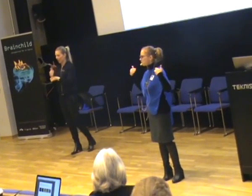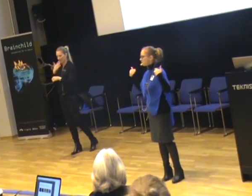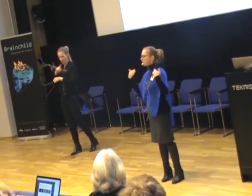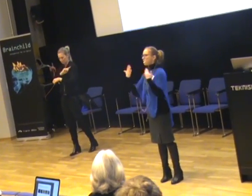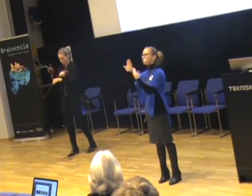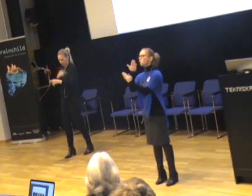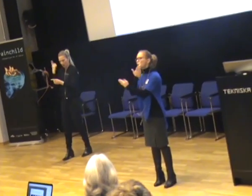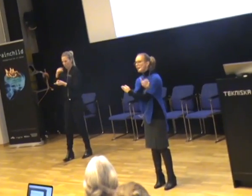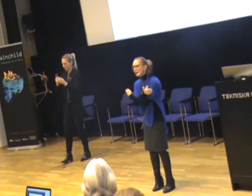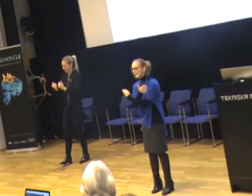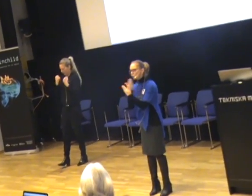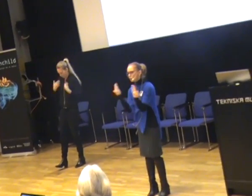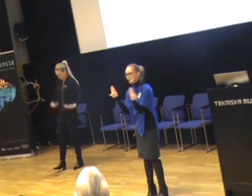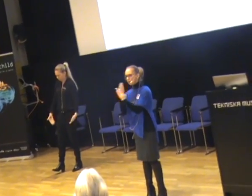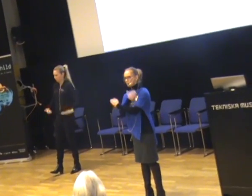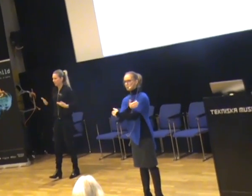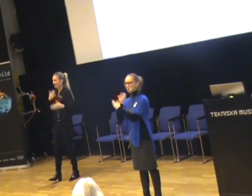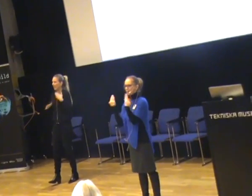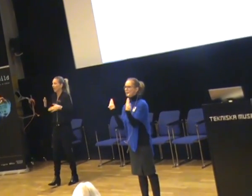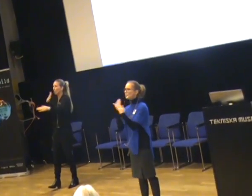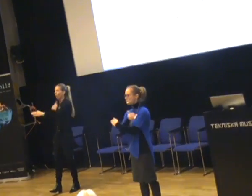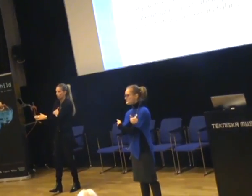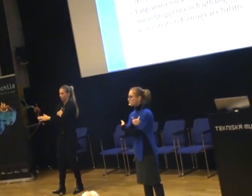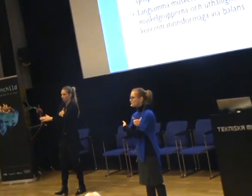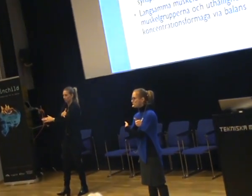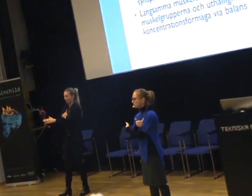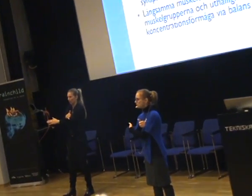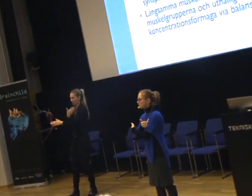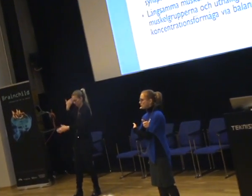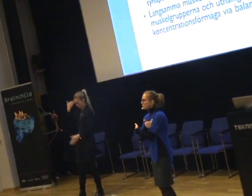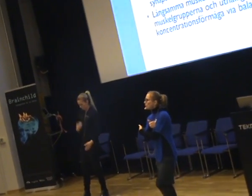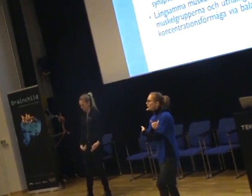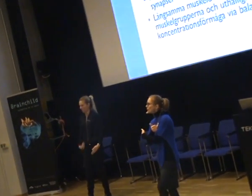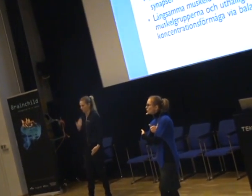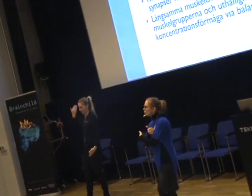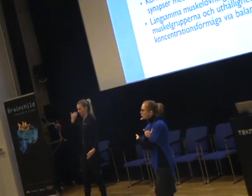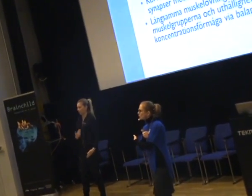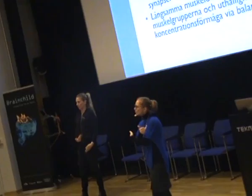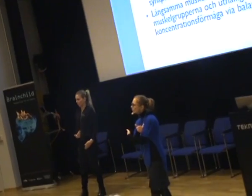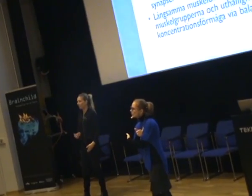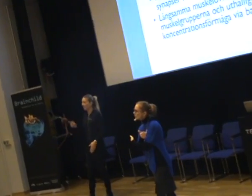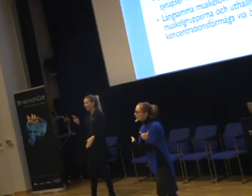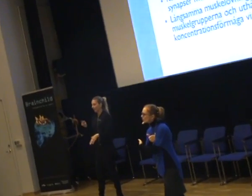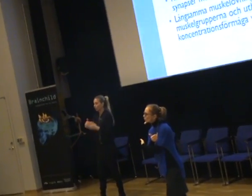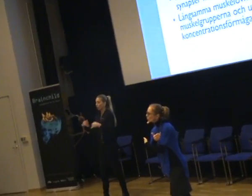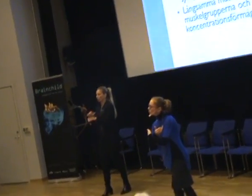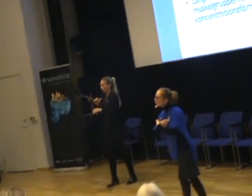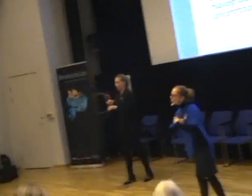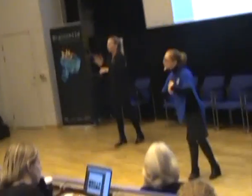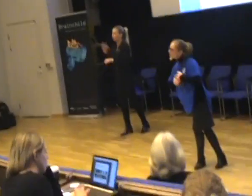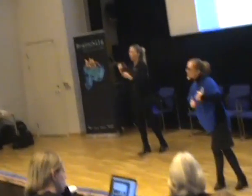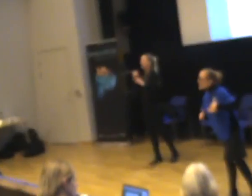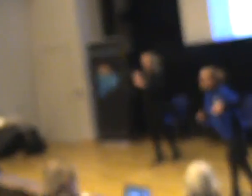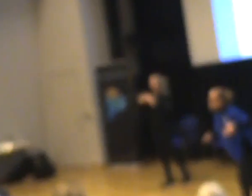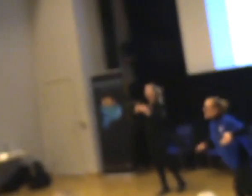vill. De får gärna korsa mittlinjen på kroppen också. Men när du gör dem så är det viktigt att du gör dem